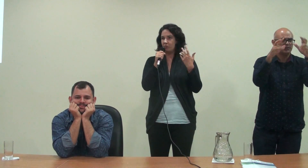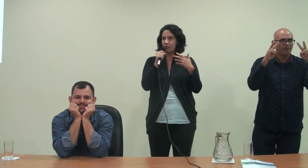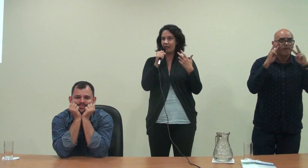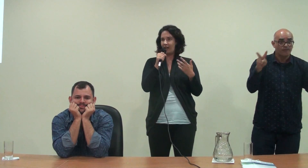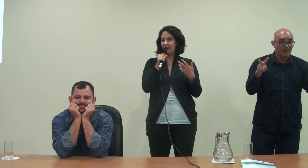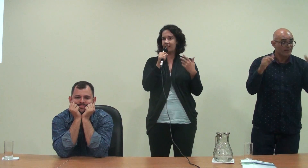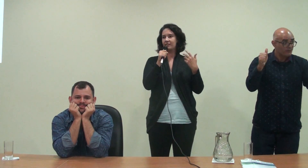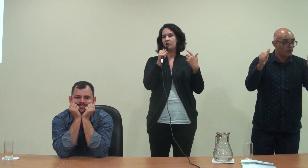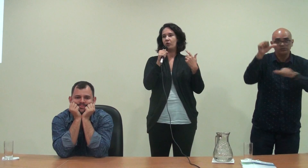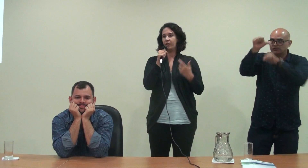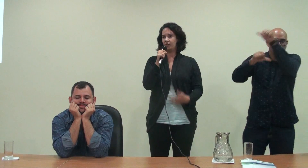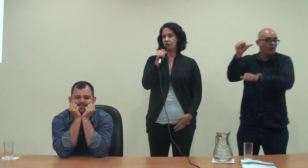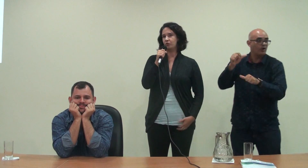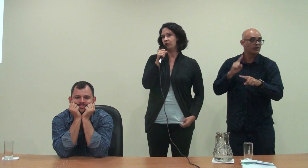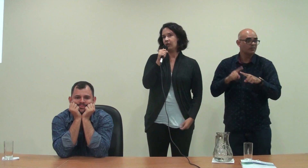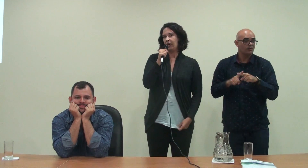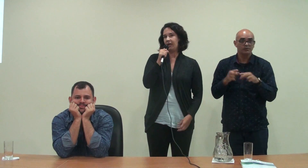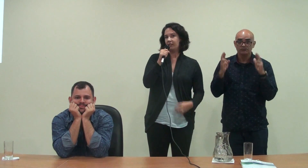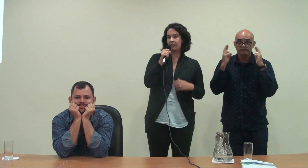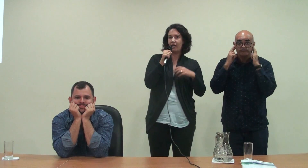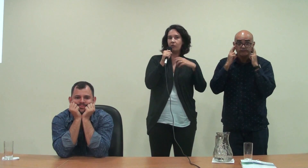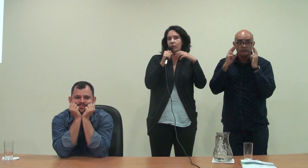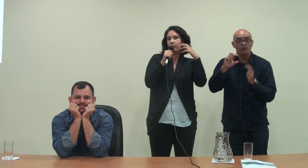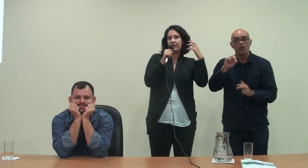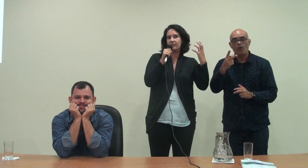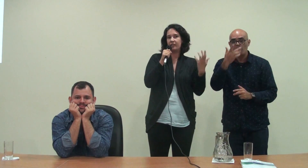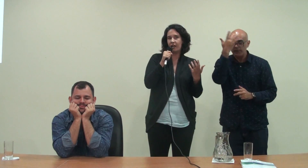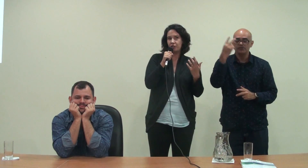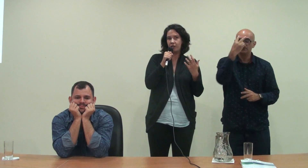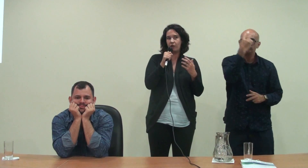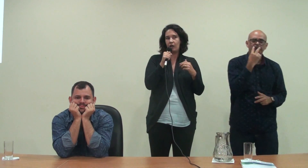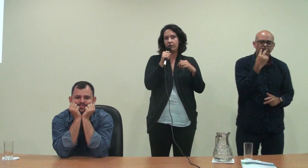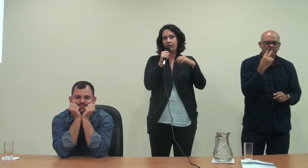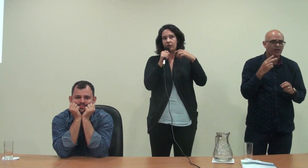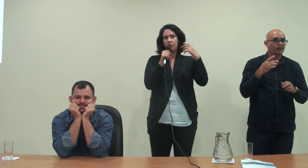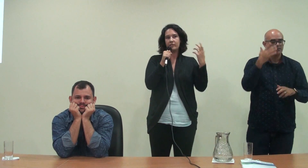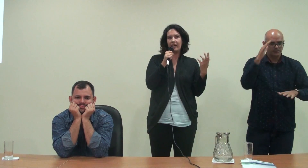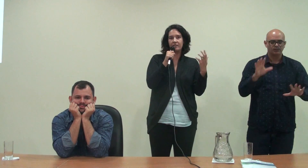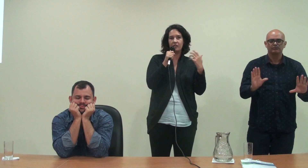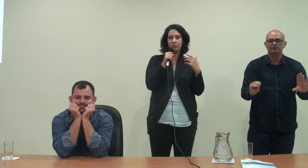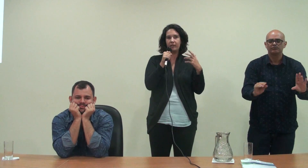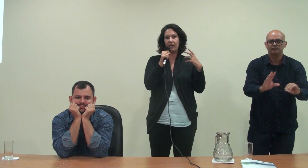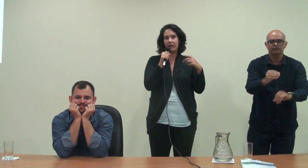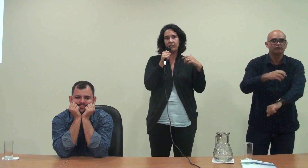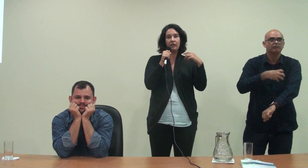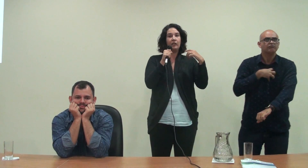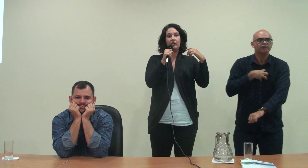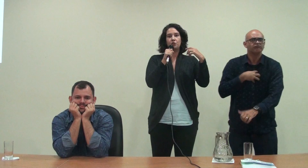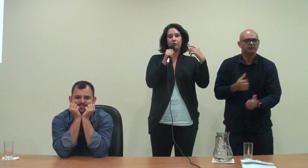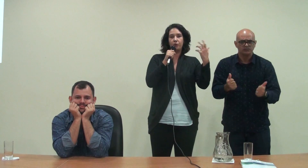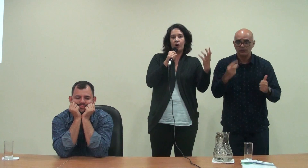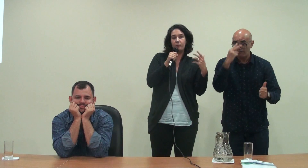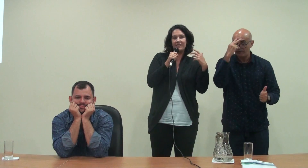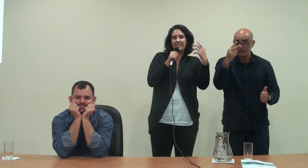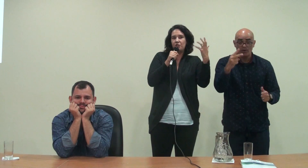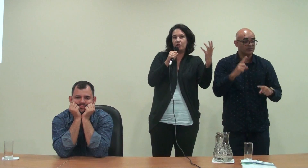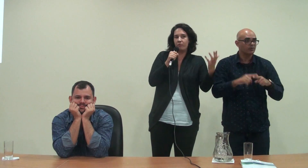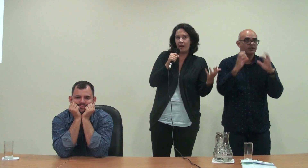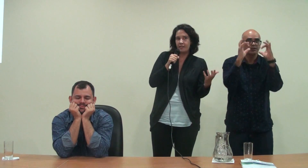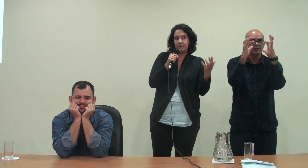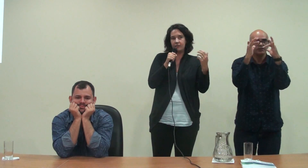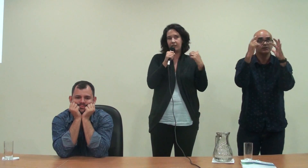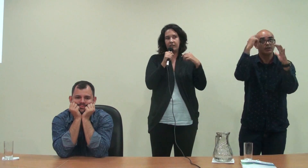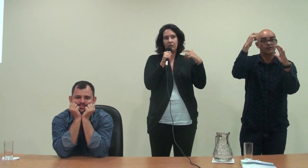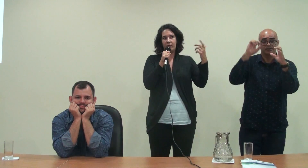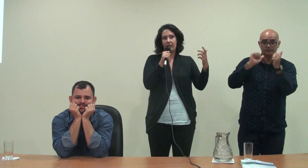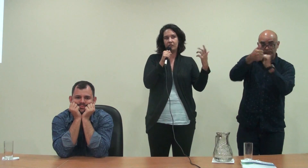são remodeladas e, com isso, ele tem uma plasticidade neural em que ele consegue se adaptar de forma a sentir